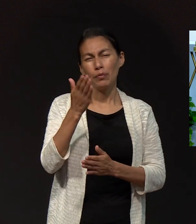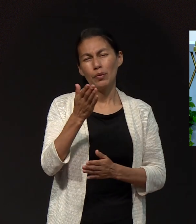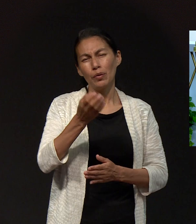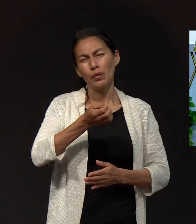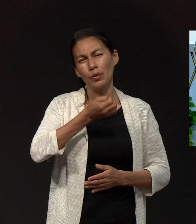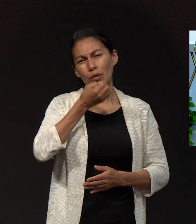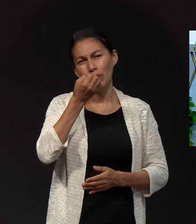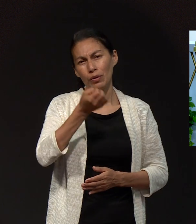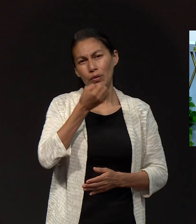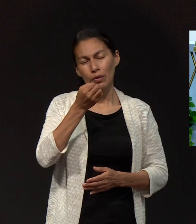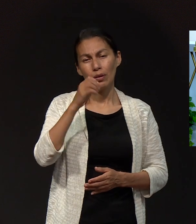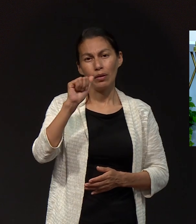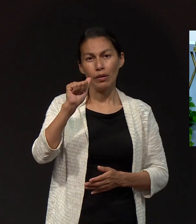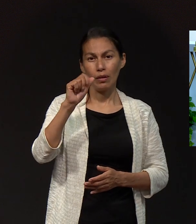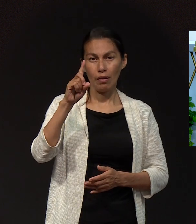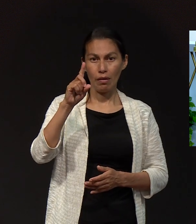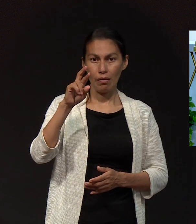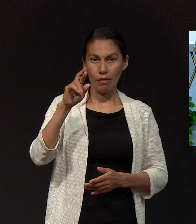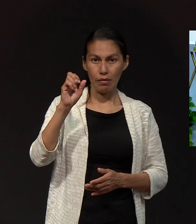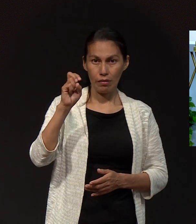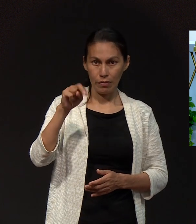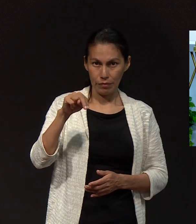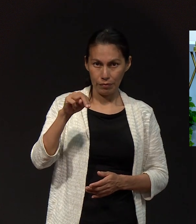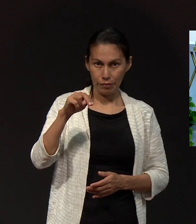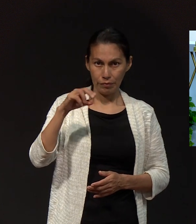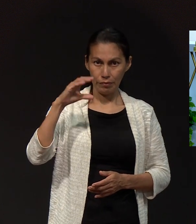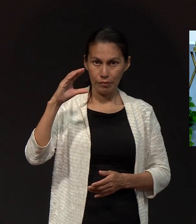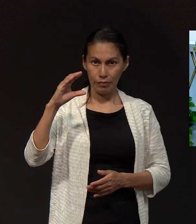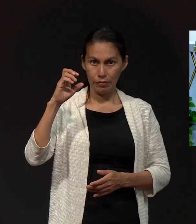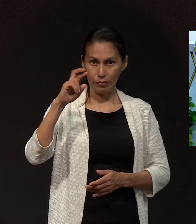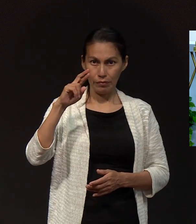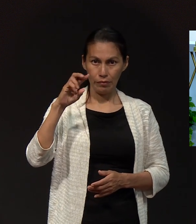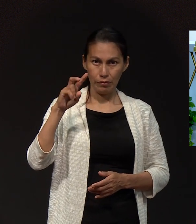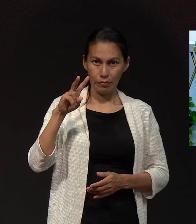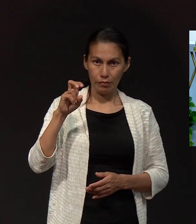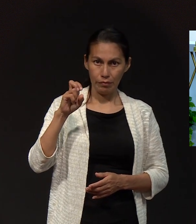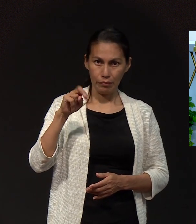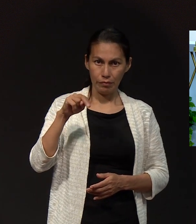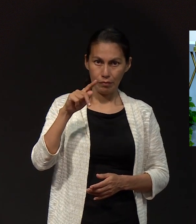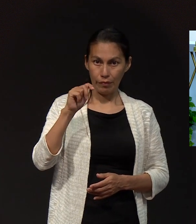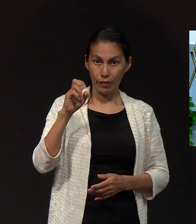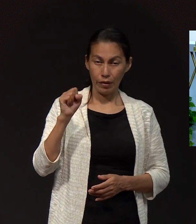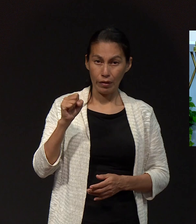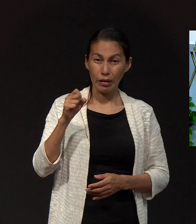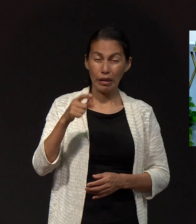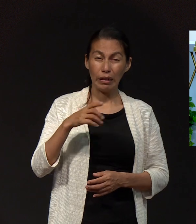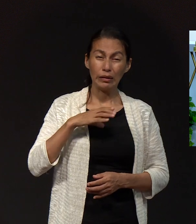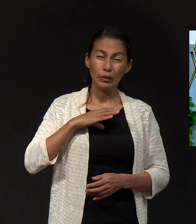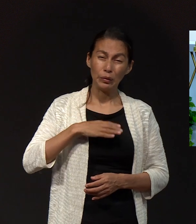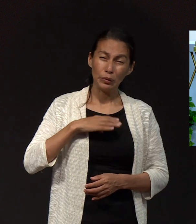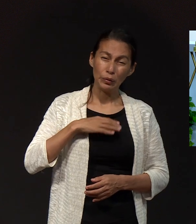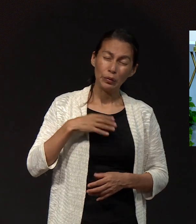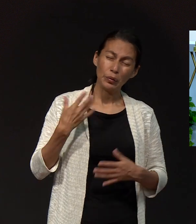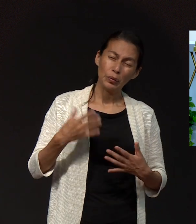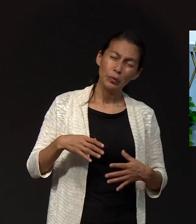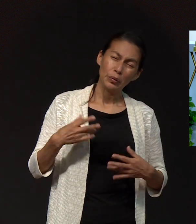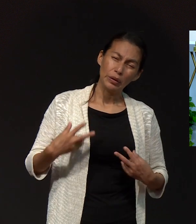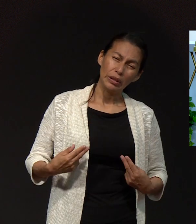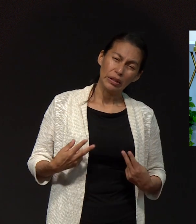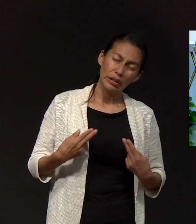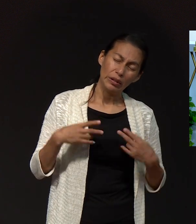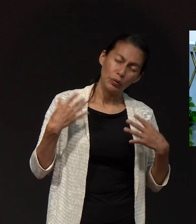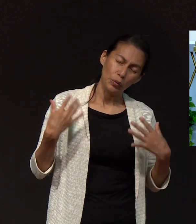pido de sus oraciones Por Adrián Cervantes Que se encuentra delicado de salud Con un tumor